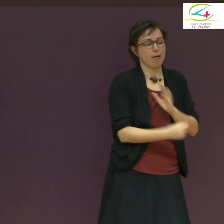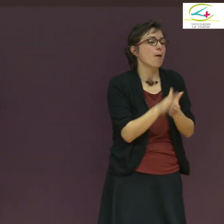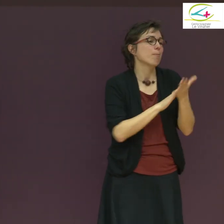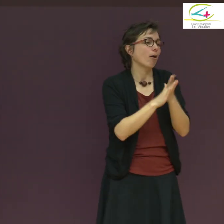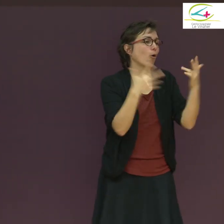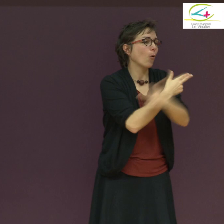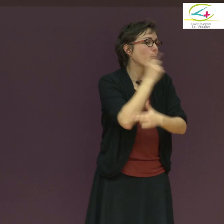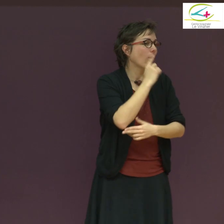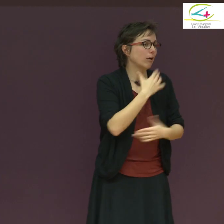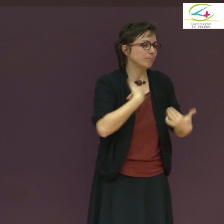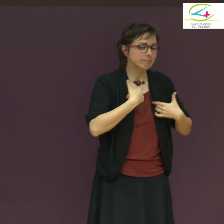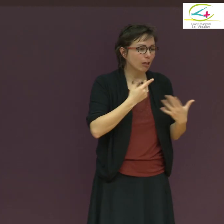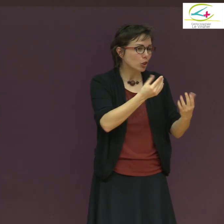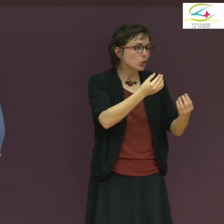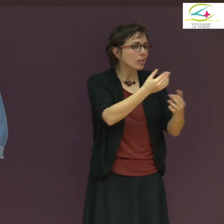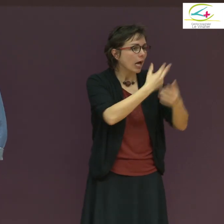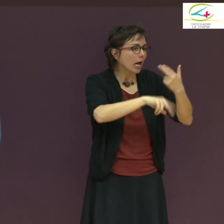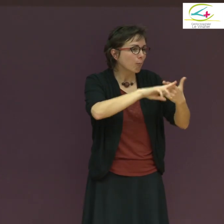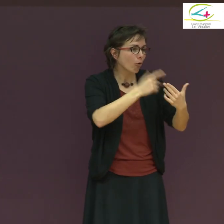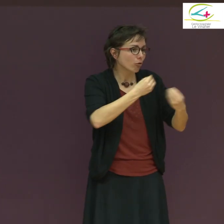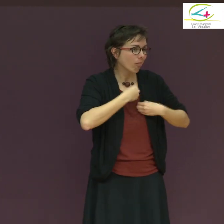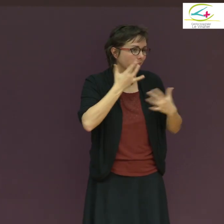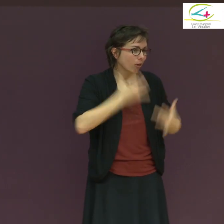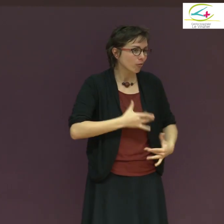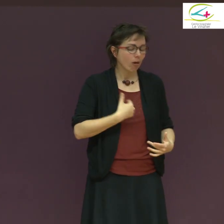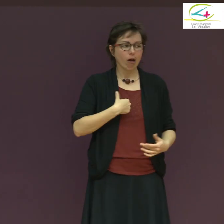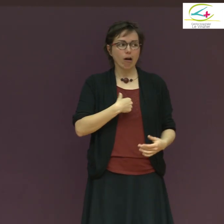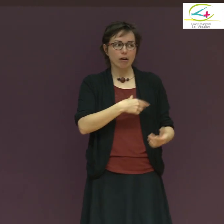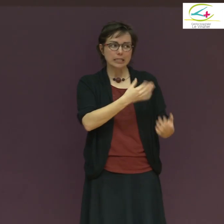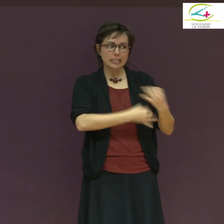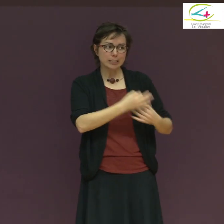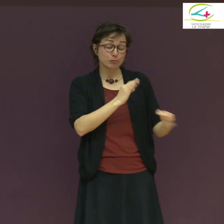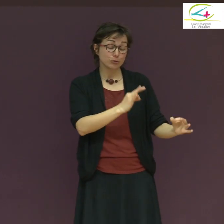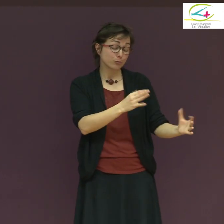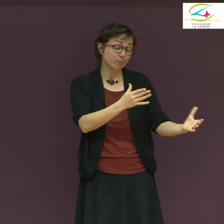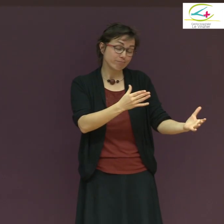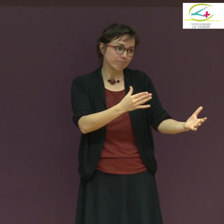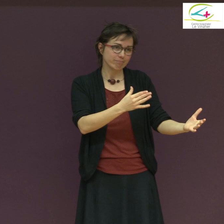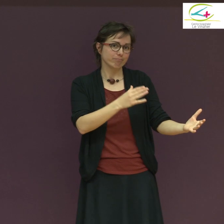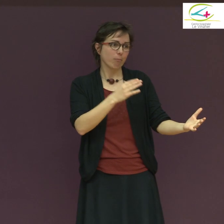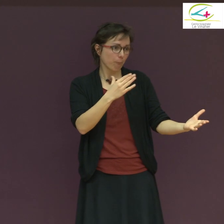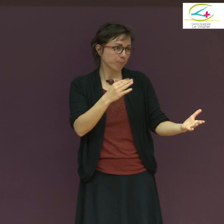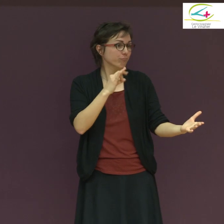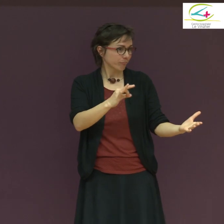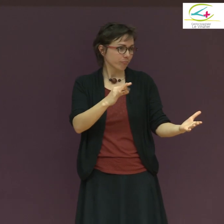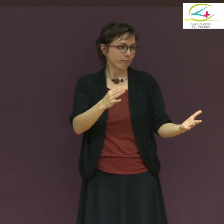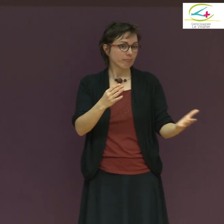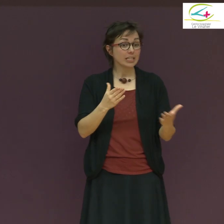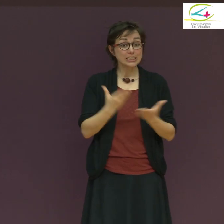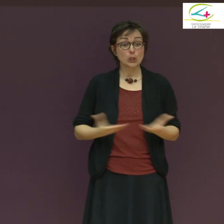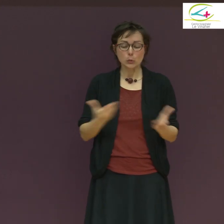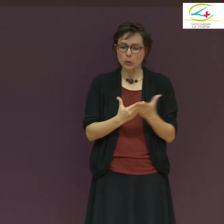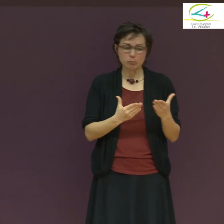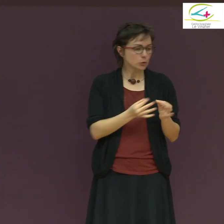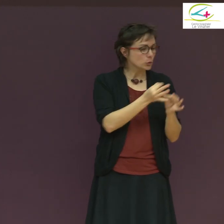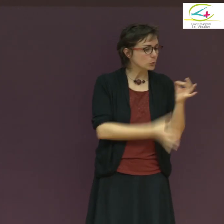vous ont coupé? On est très déçus de votre réponse. Bravo. Bon, effectivement, bon. C'est quand on n'a plus d'autre